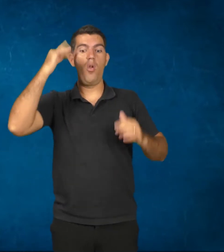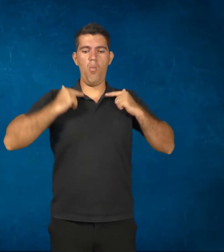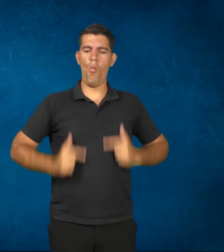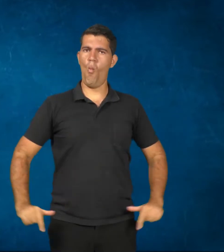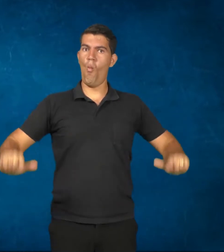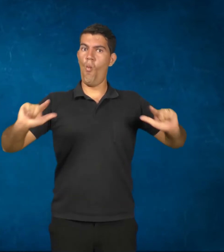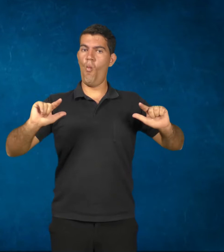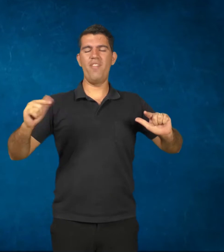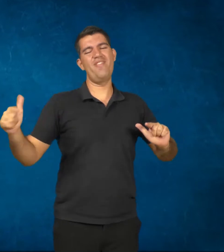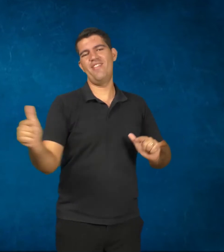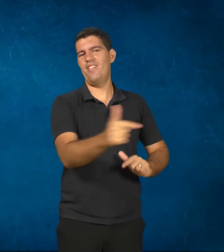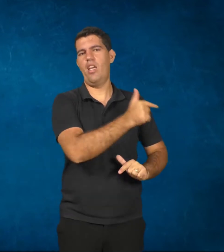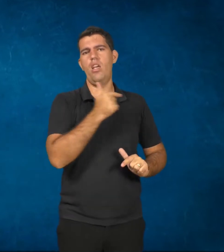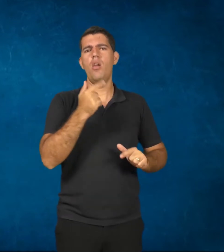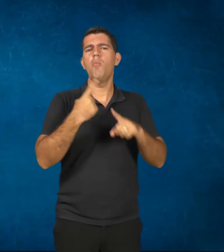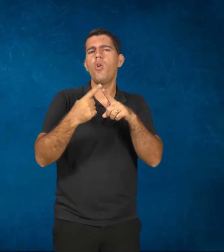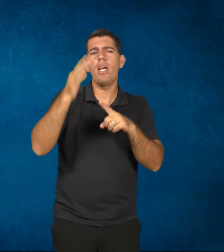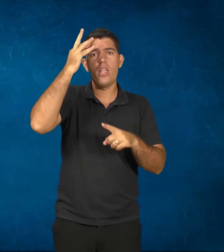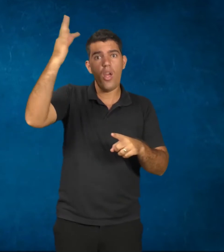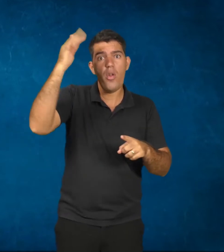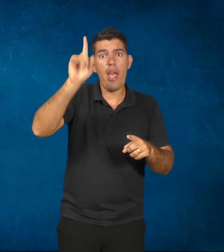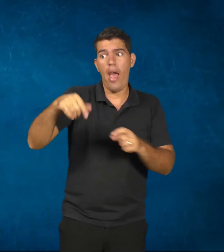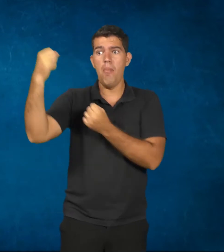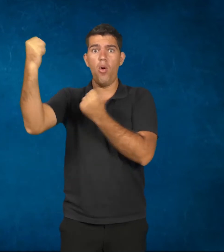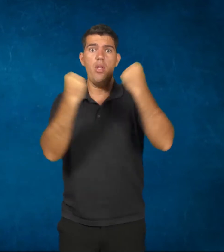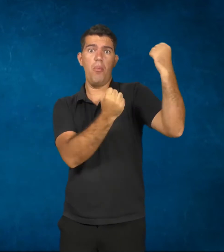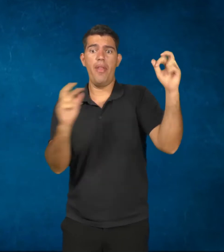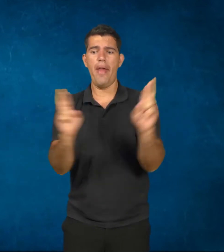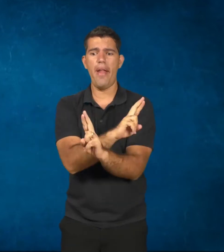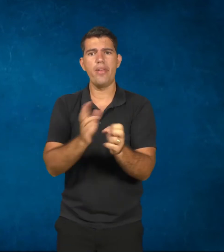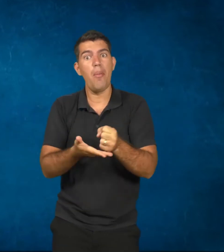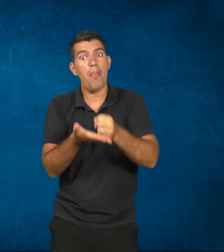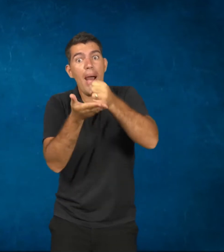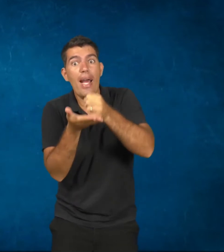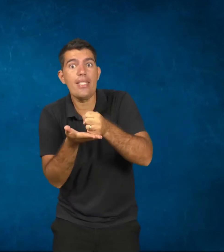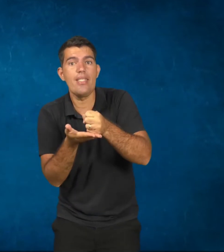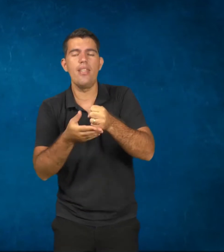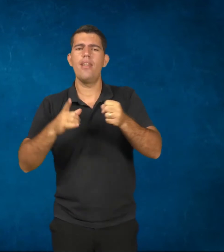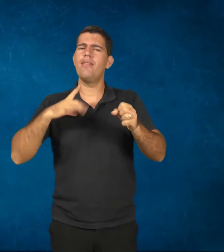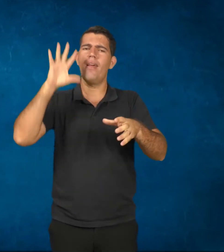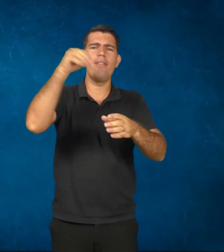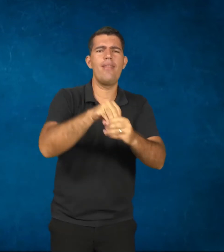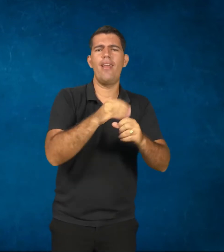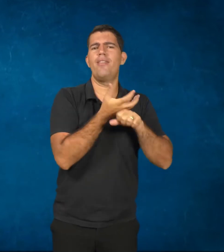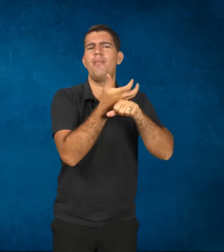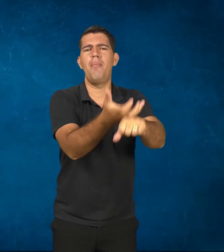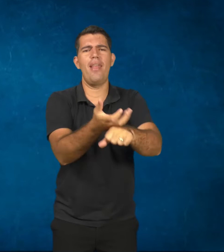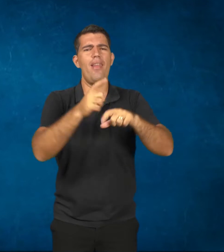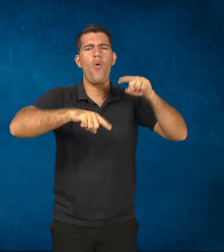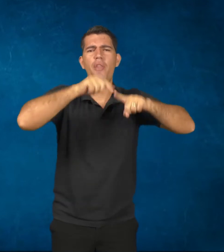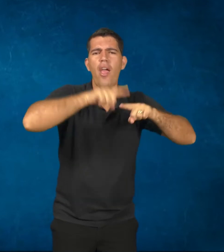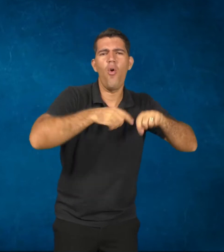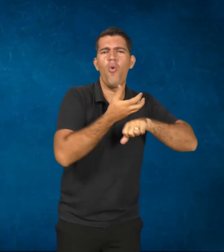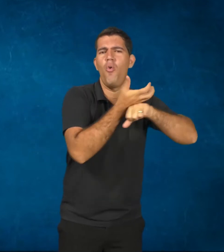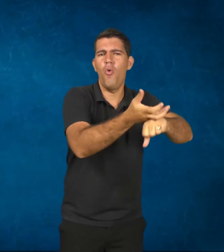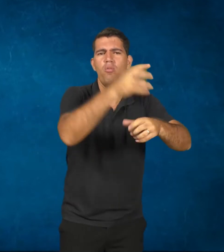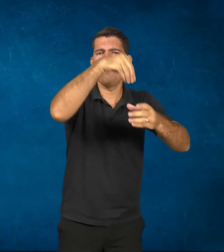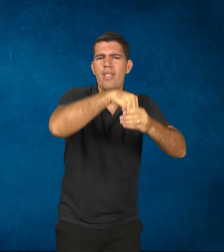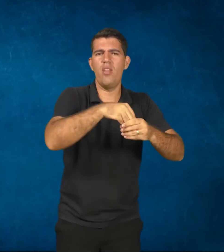toda teoria está baseada nas relações de poder. Isso está implícito nas disciplinas, conteúdos que reproduzem a